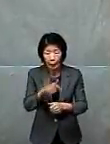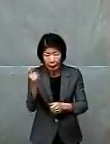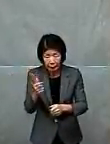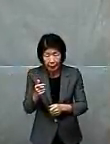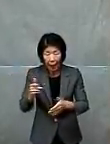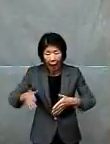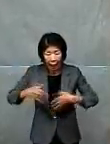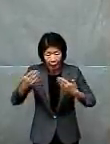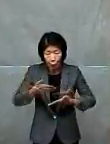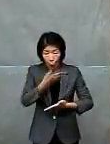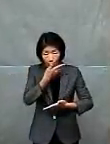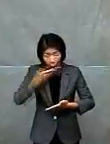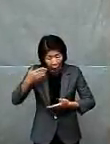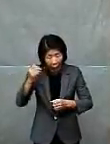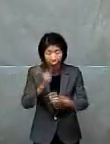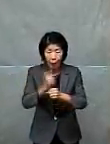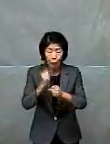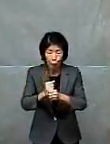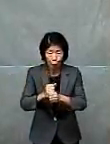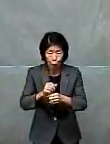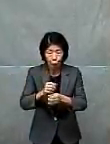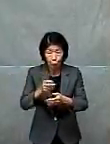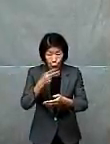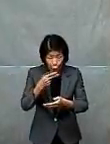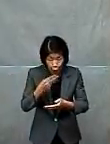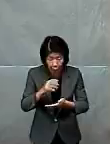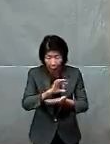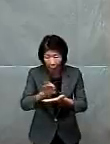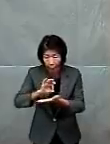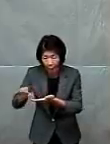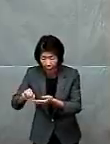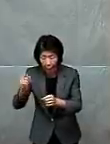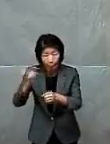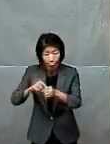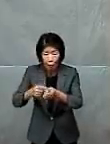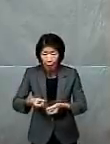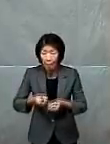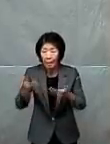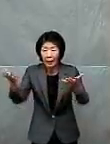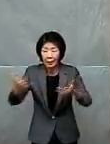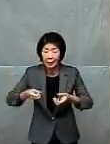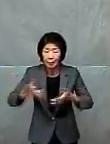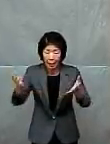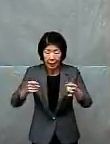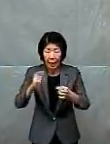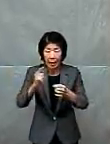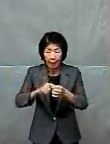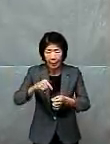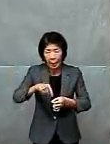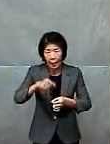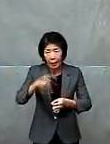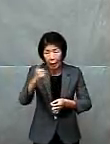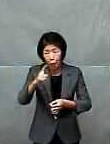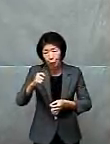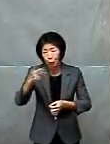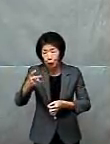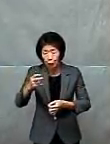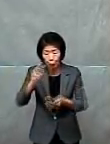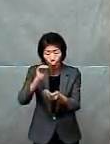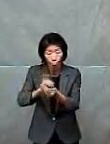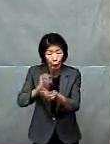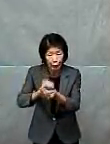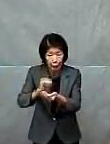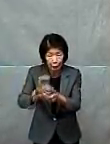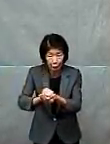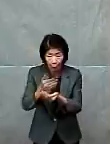の食材加工食品の販売に加え餅巻きまた山形112号のおにぎ